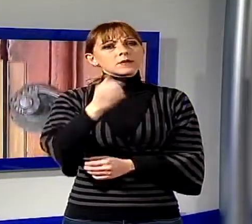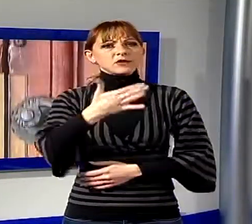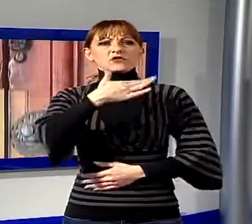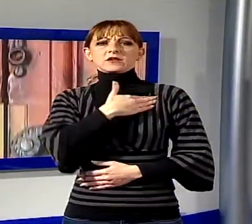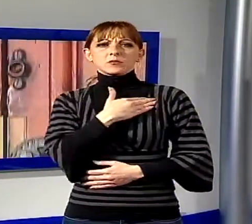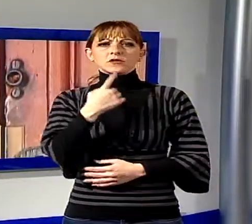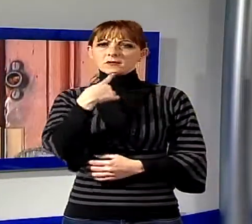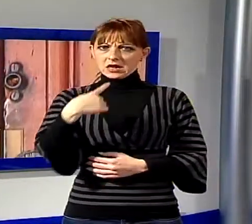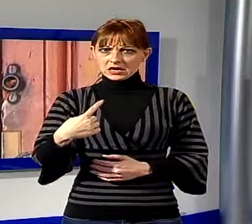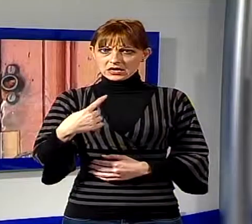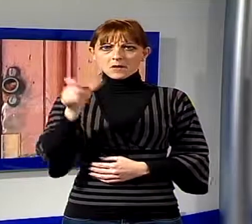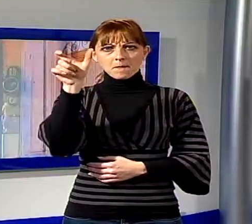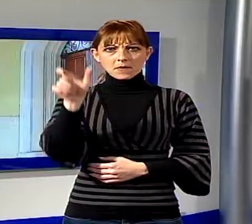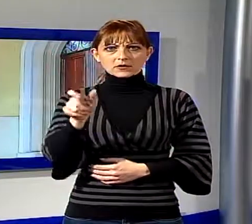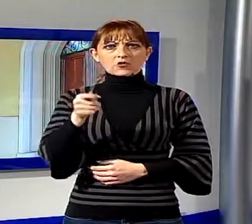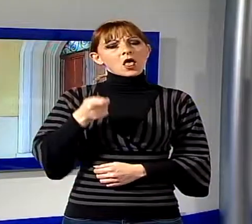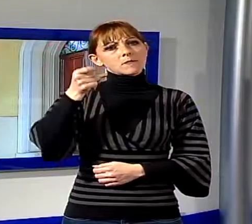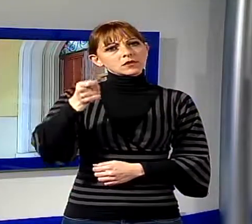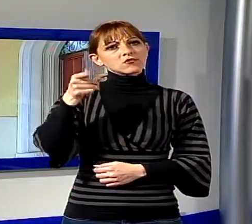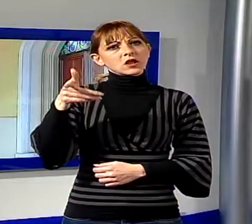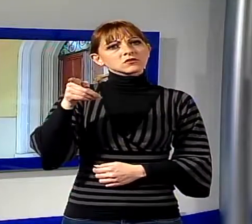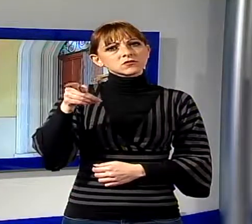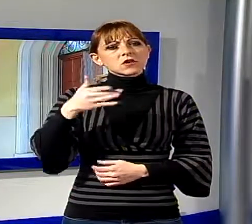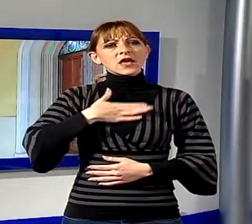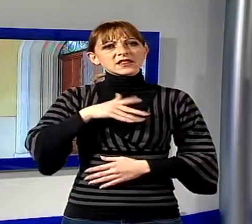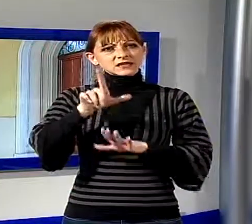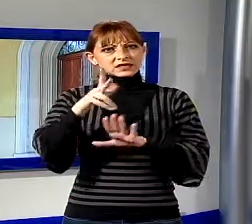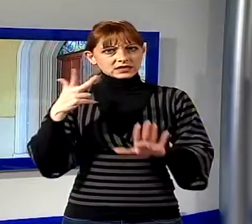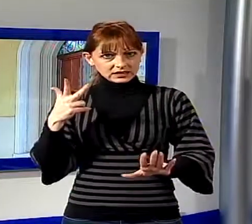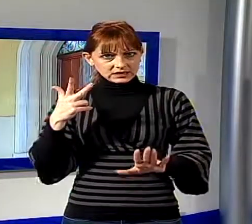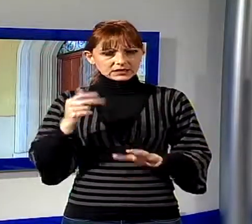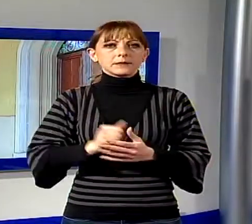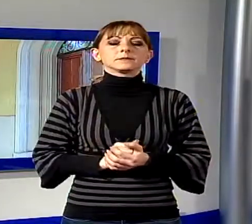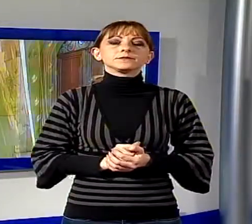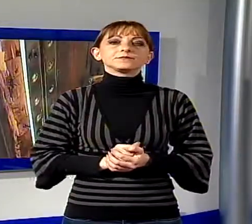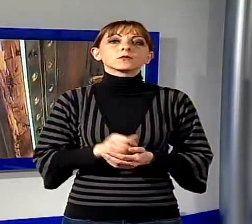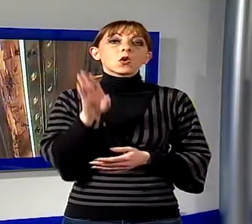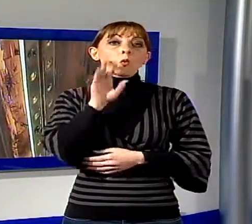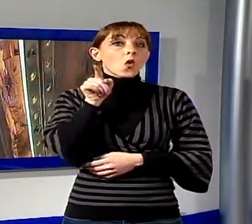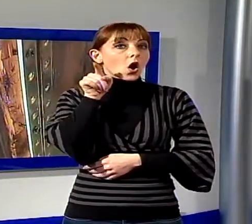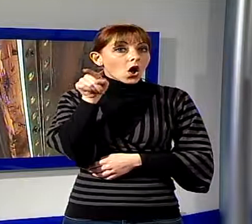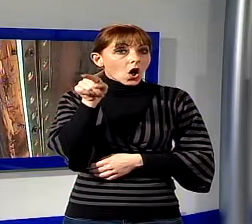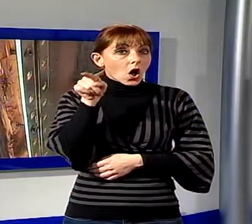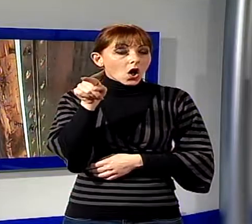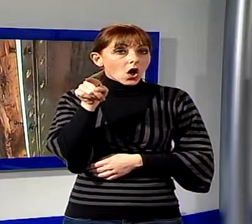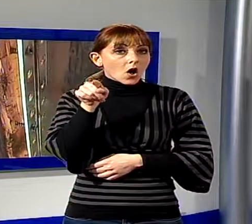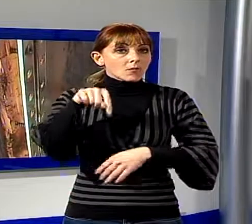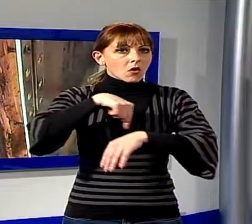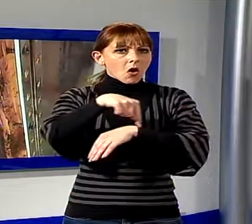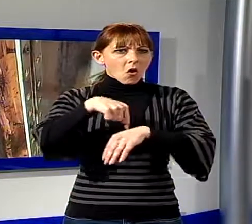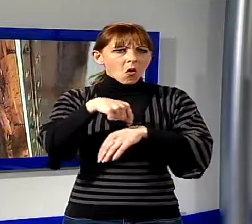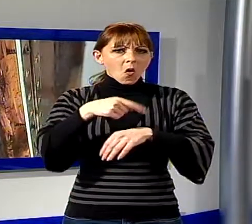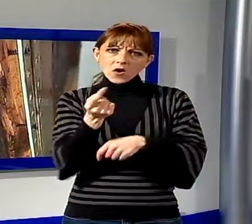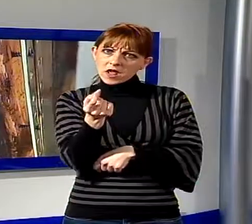di 73 anni. Nell'arco di poche ore, lo ricorderete, erano stati colpite non solo le sedi dei comuni di Barga